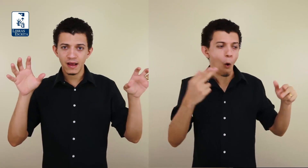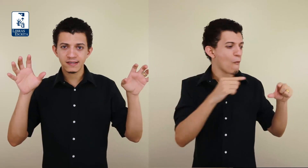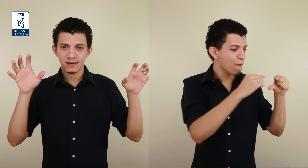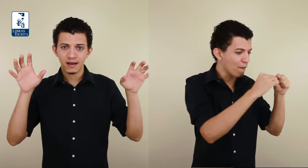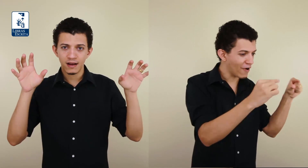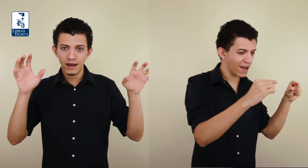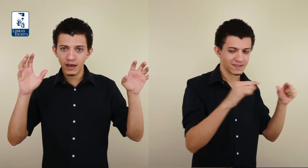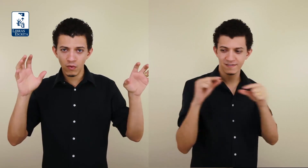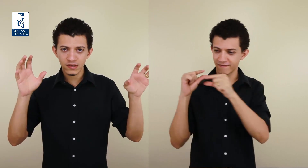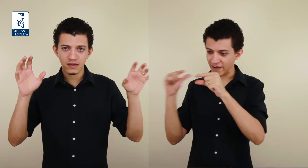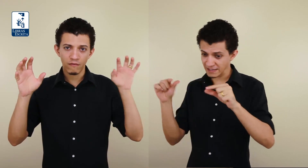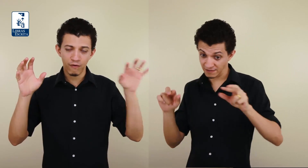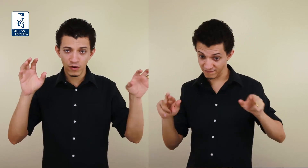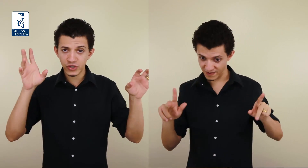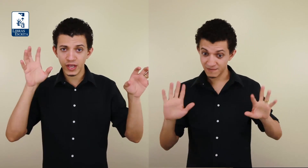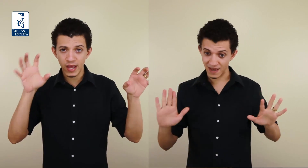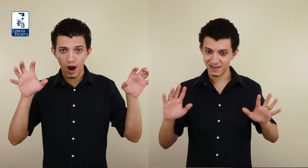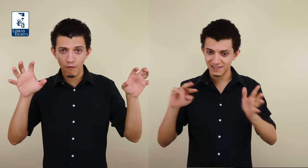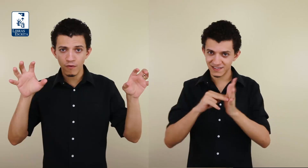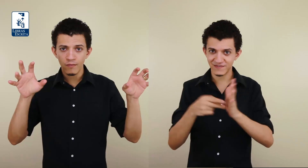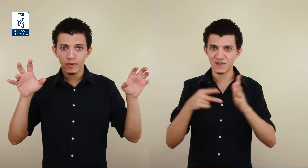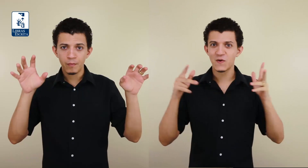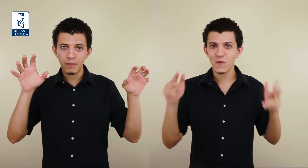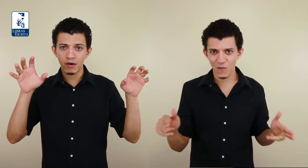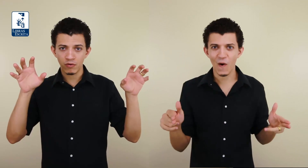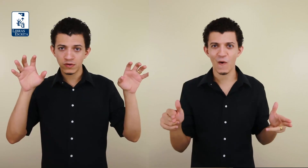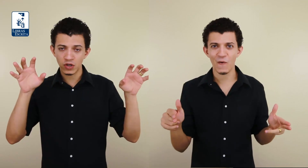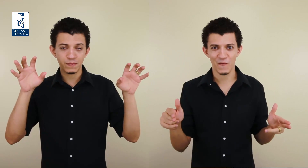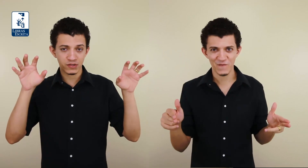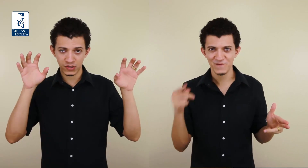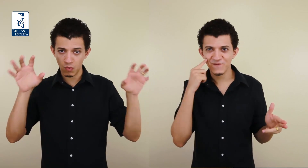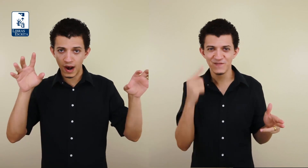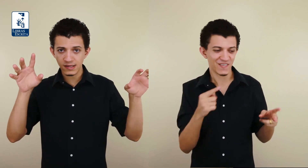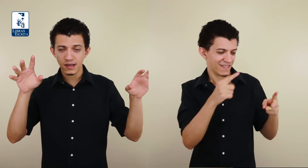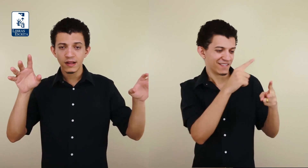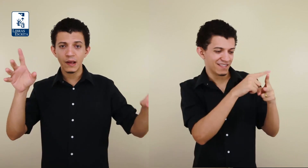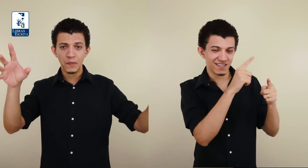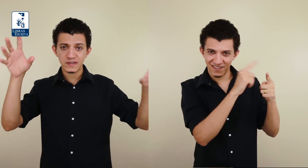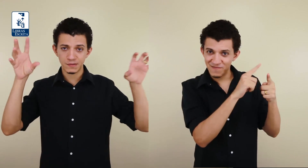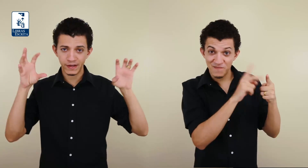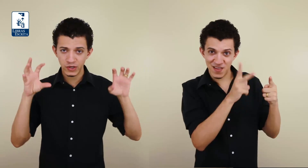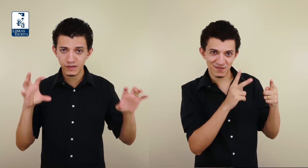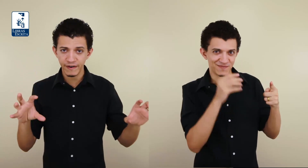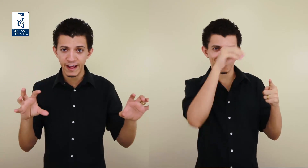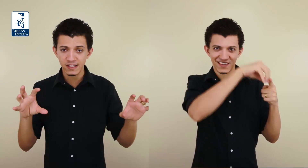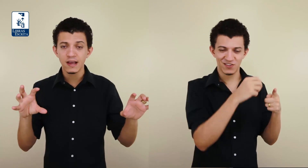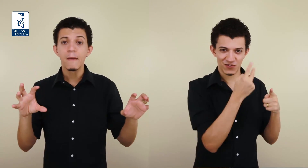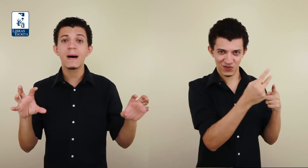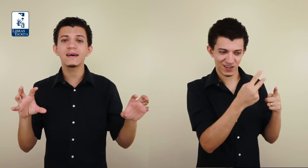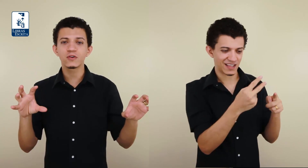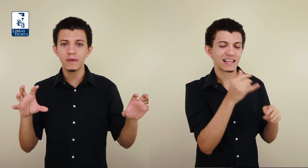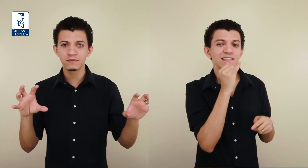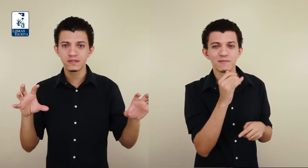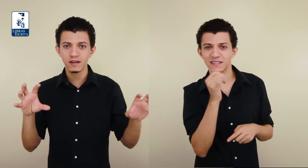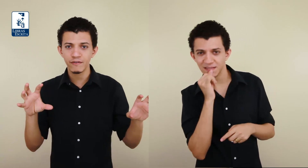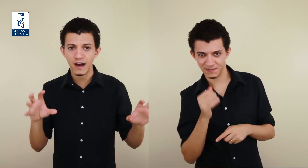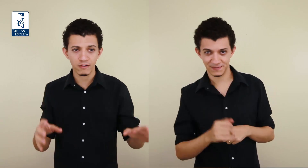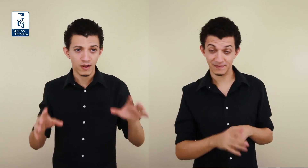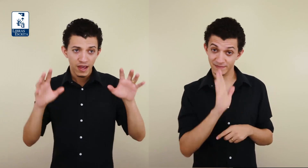nas línguas fonte e alvo. Primeiro, são expressões iguais, depois expressões diferentes, mas com o mesmo significado. E